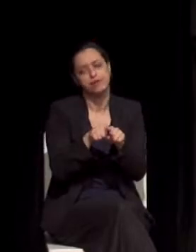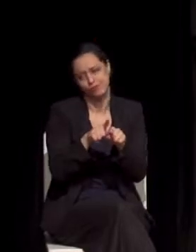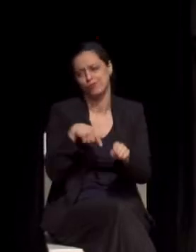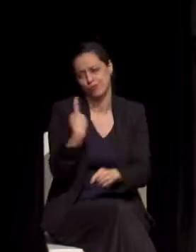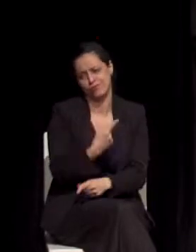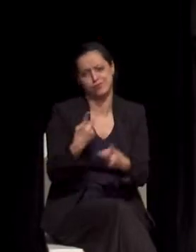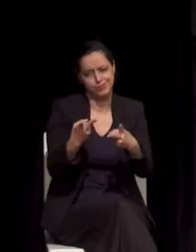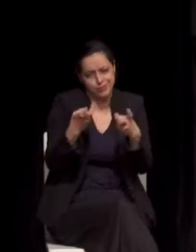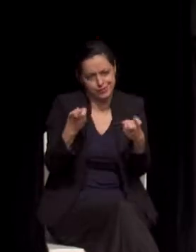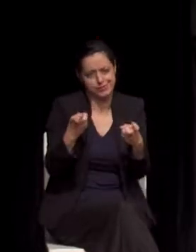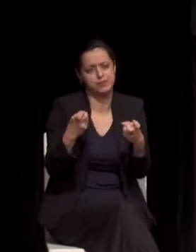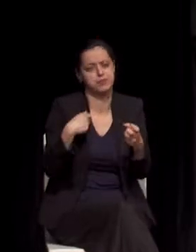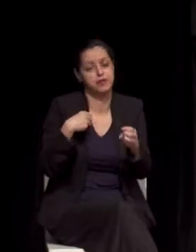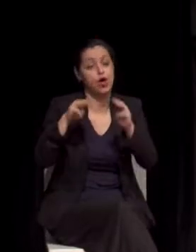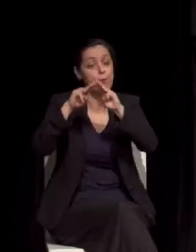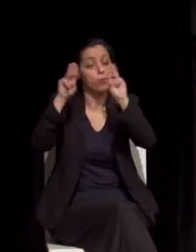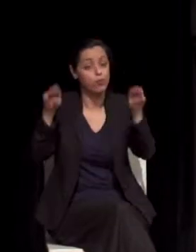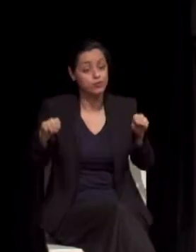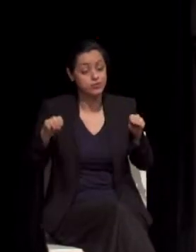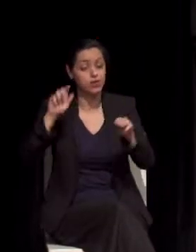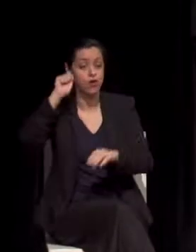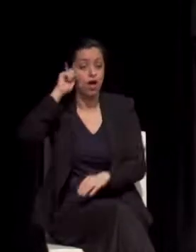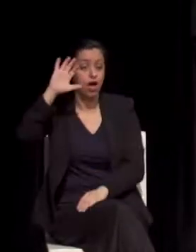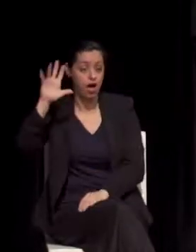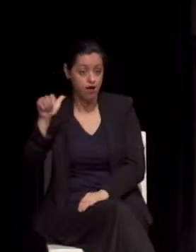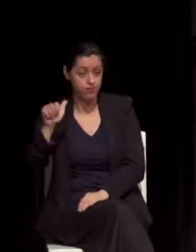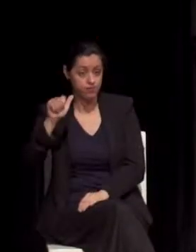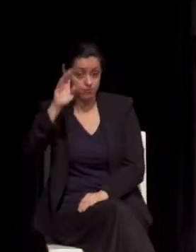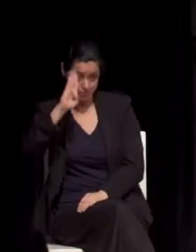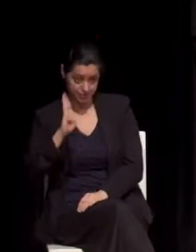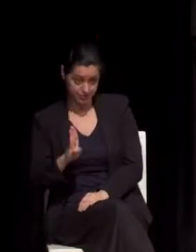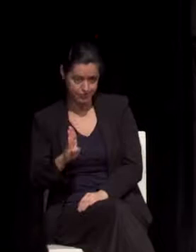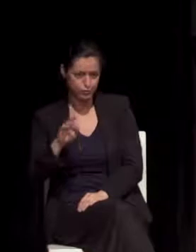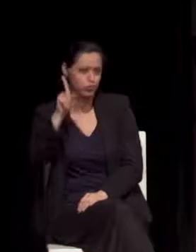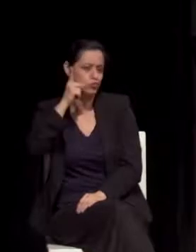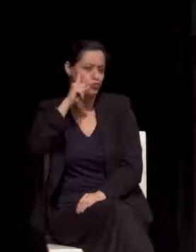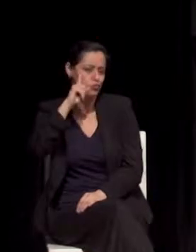no Museu Afro-Brasil diariamente.